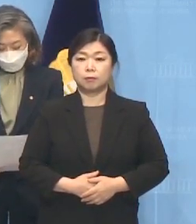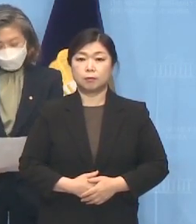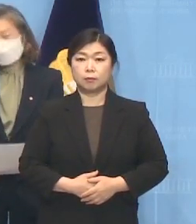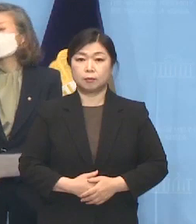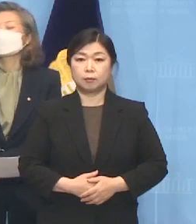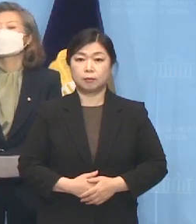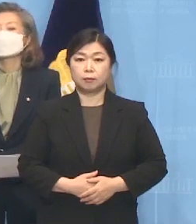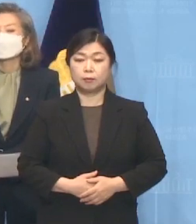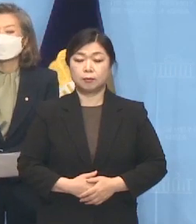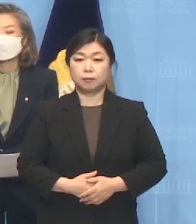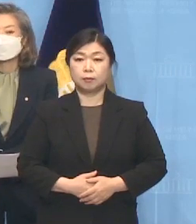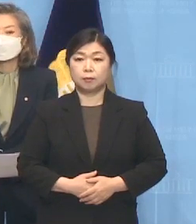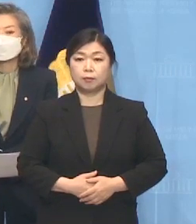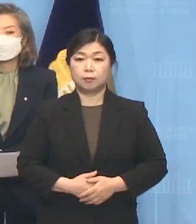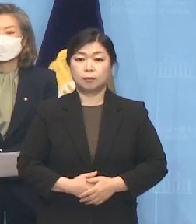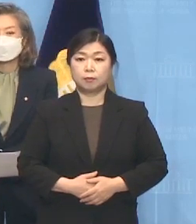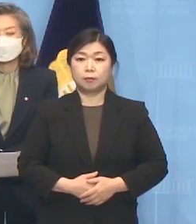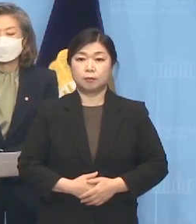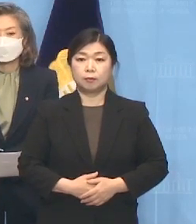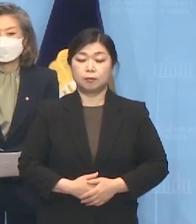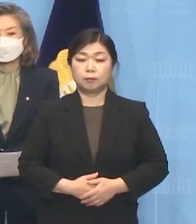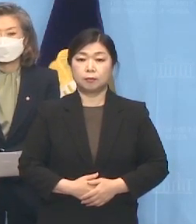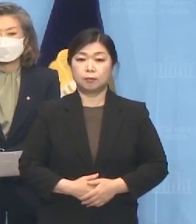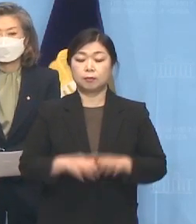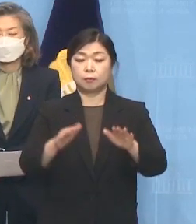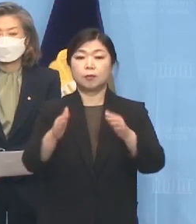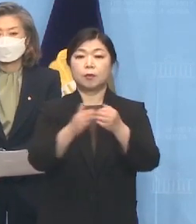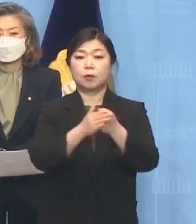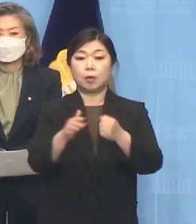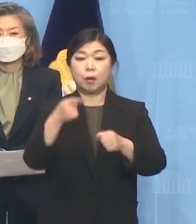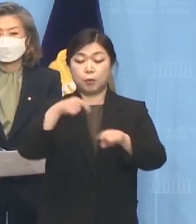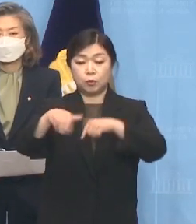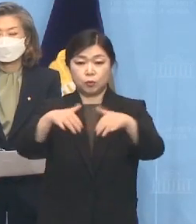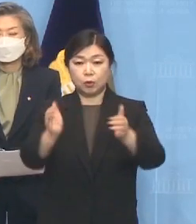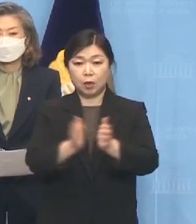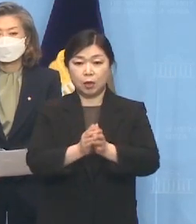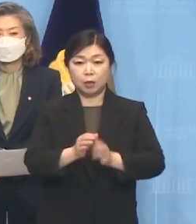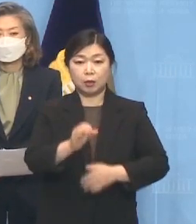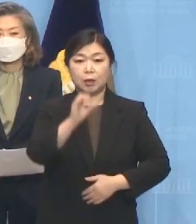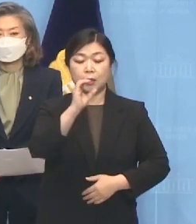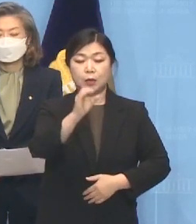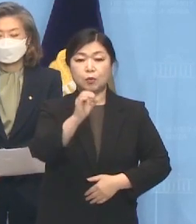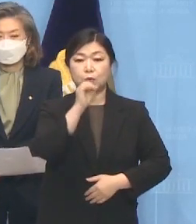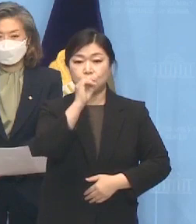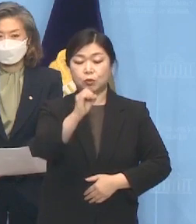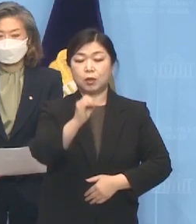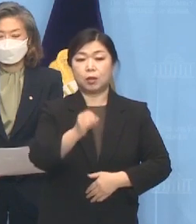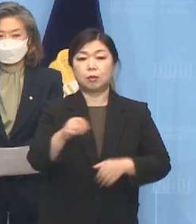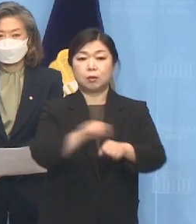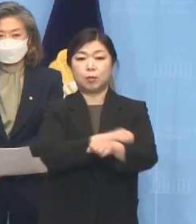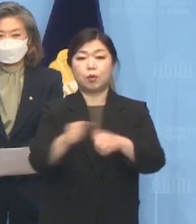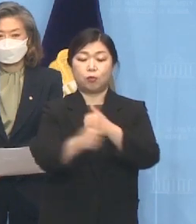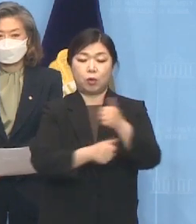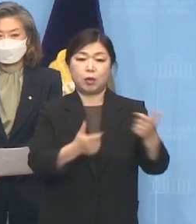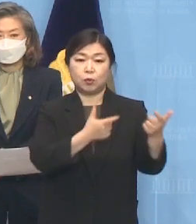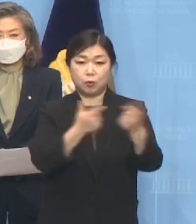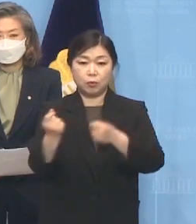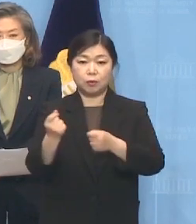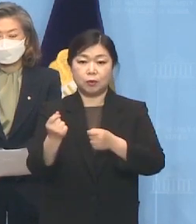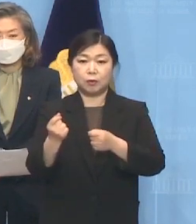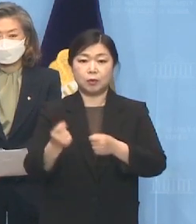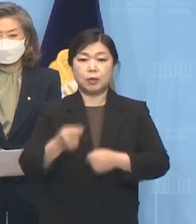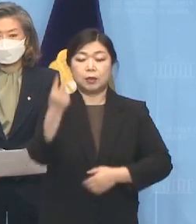4 이에 민주당 탄소중립 특별위원회 소속 의원들은